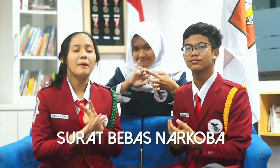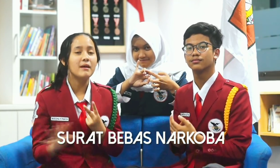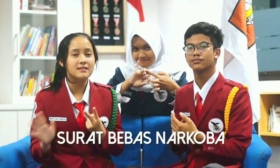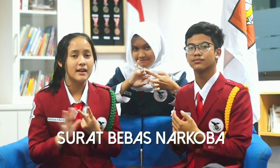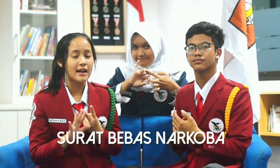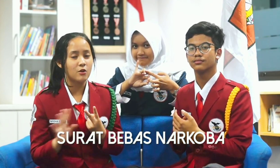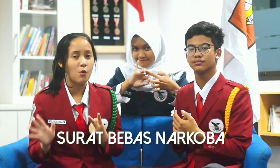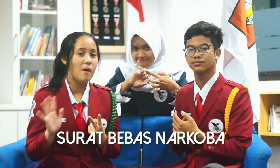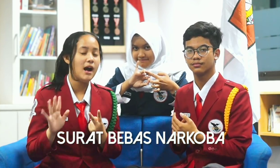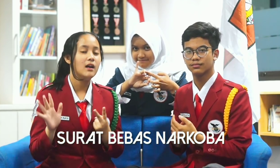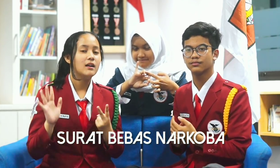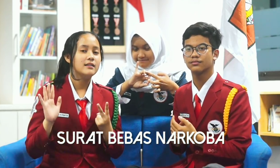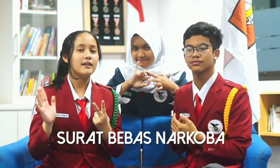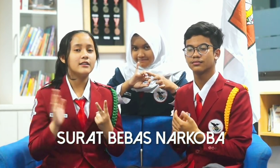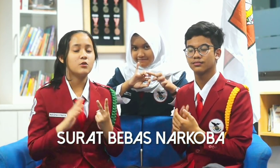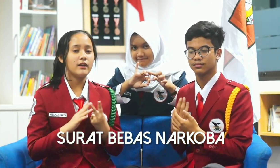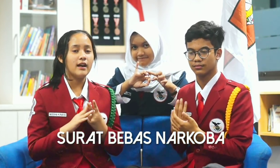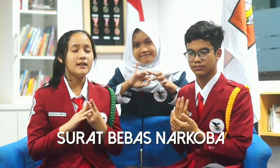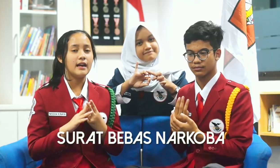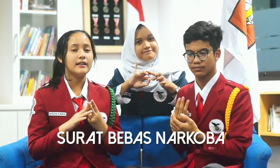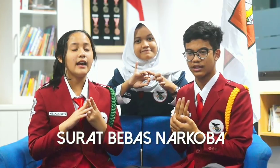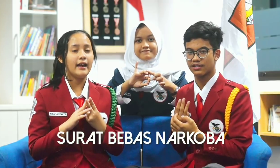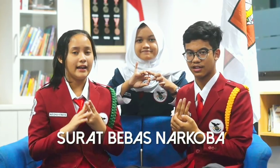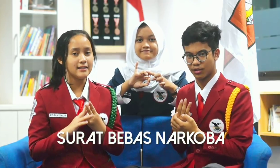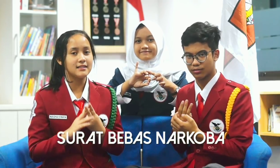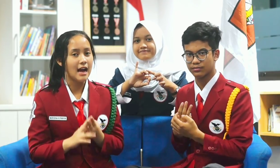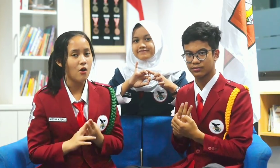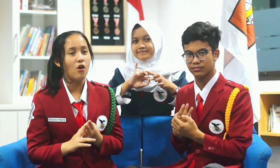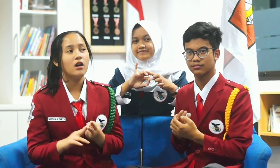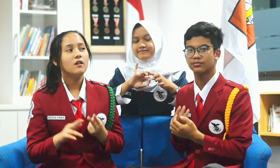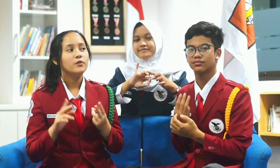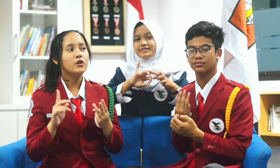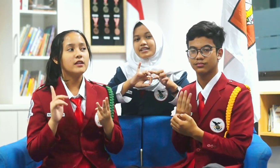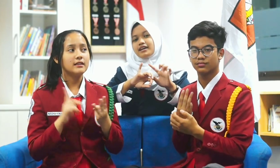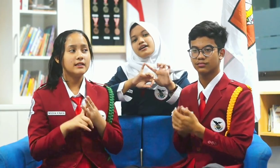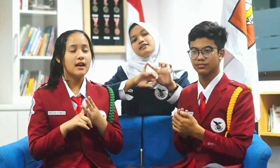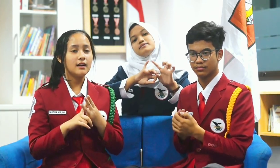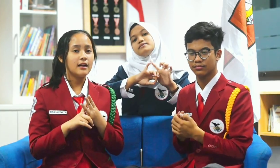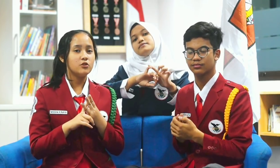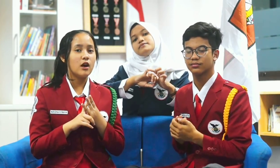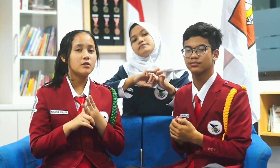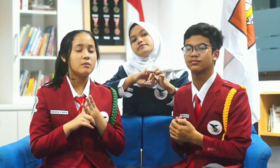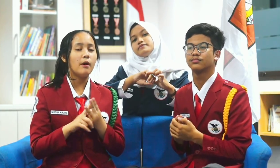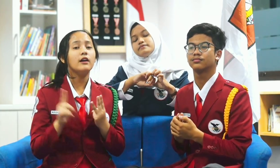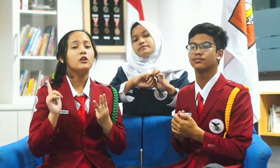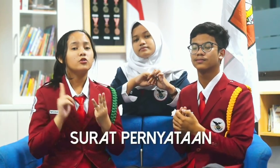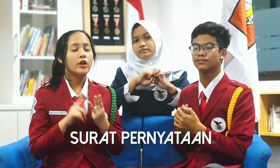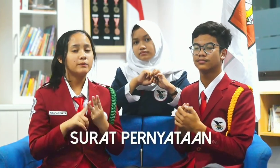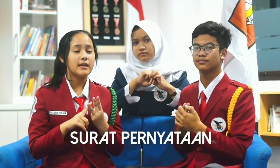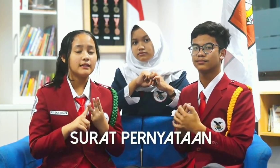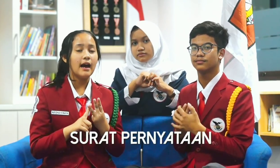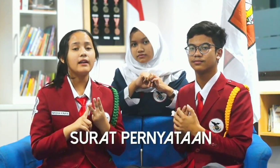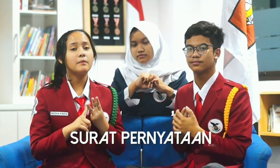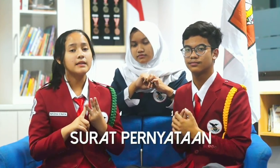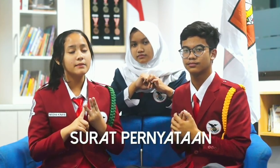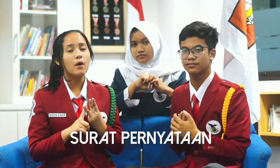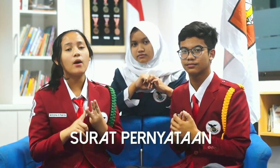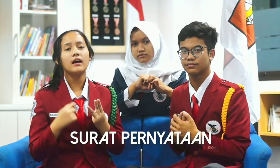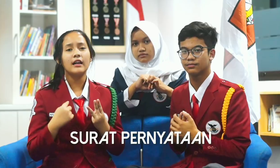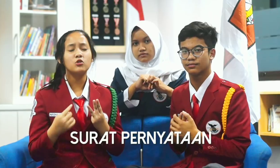bebas dari narkoba yang dikeluarkan dari RSKO. Terus yang ketiga, kalian juga harus membawa surat pernyataan yang berisi bahwa kalian tuh